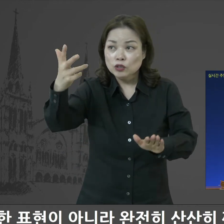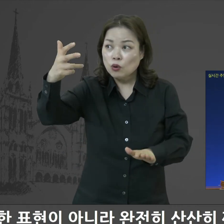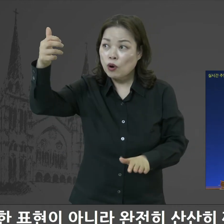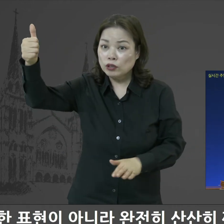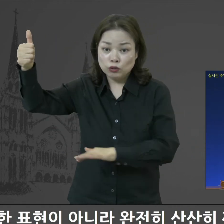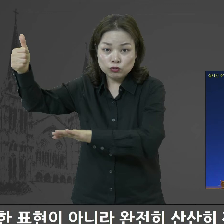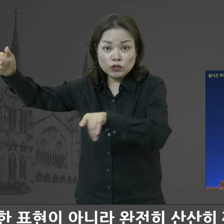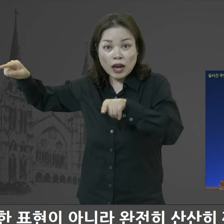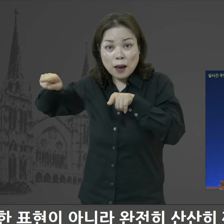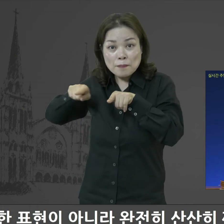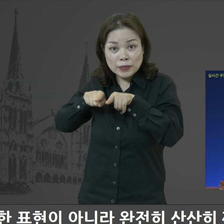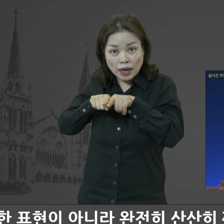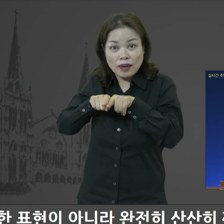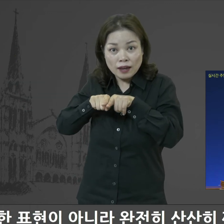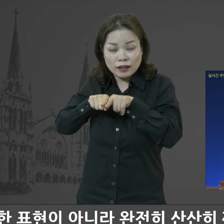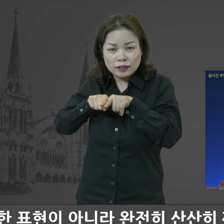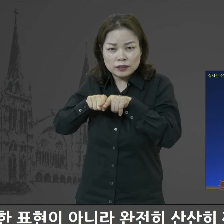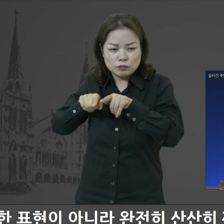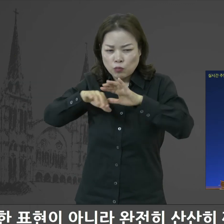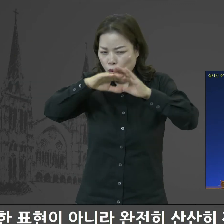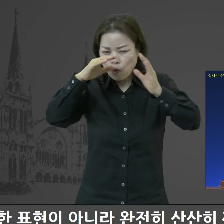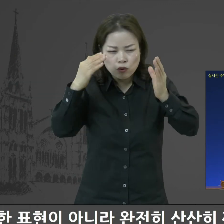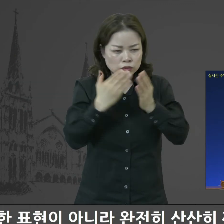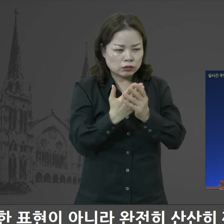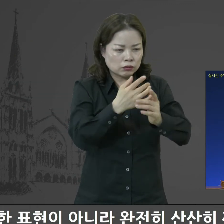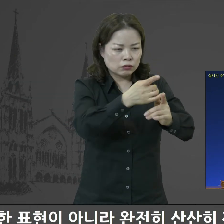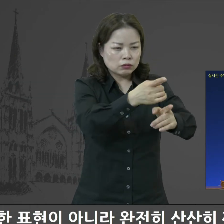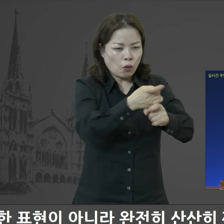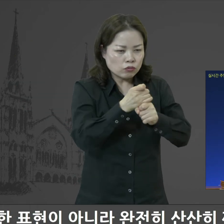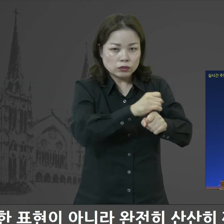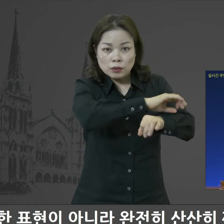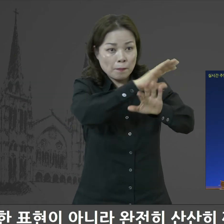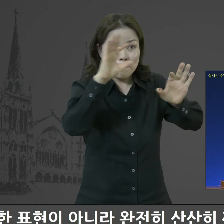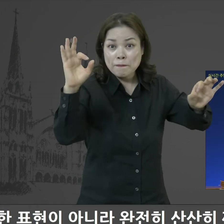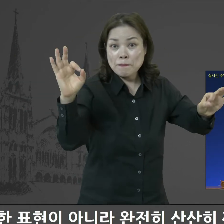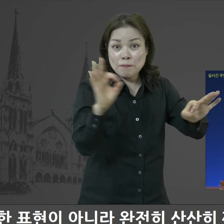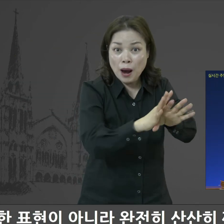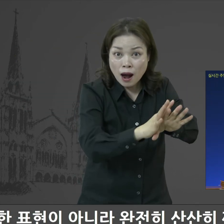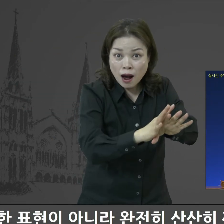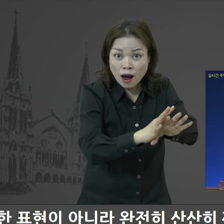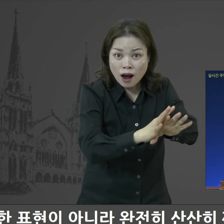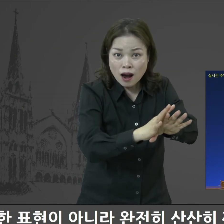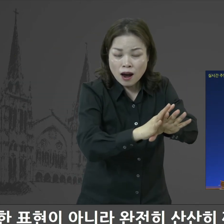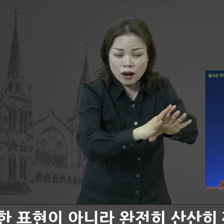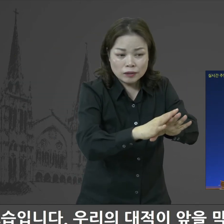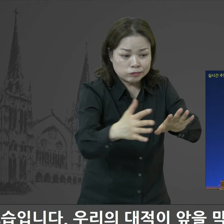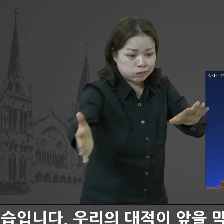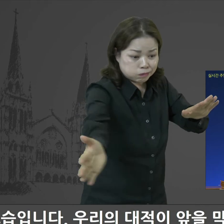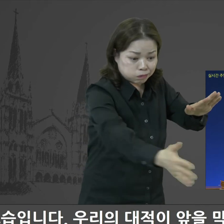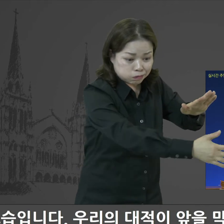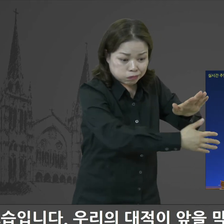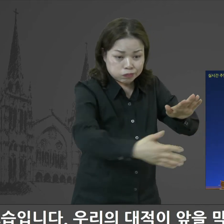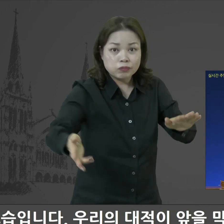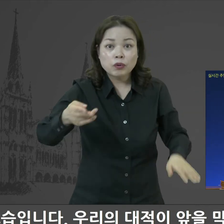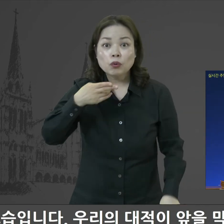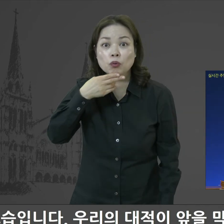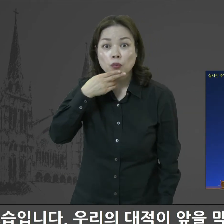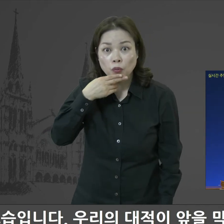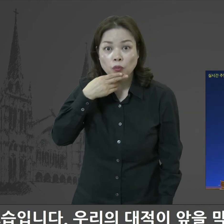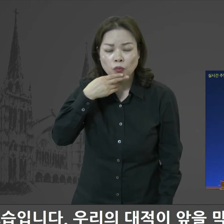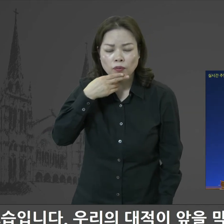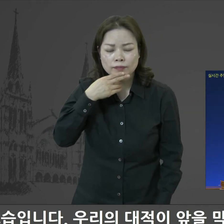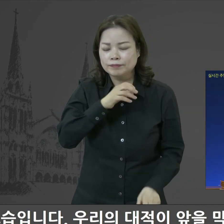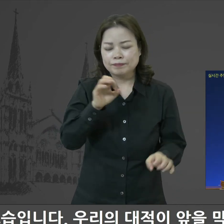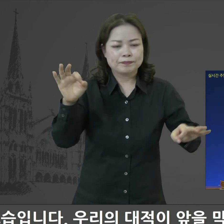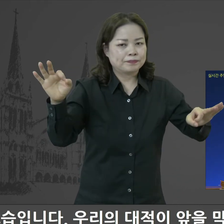여호와께서 우리와 함께 하시면 그 모든 대적들이 산산이 조각나서 완전히 흔적 하나 남지 않고